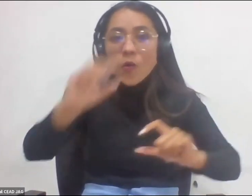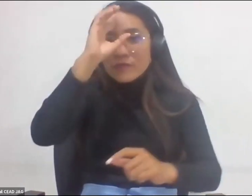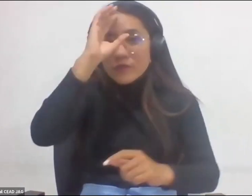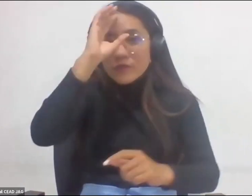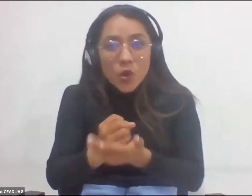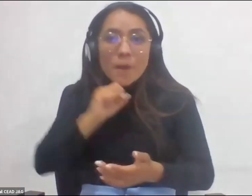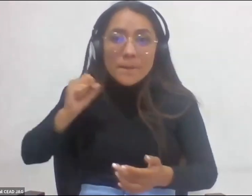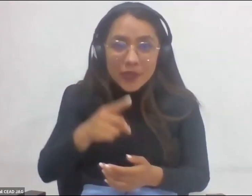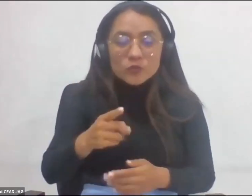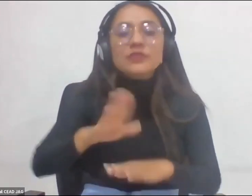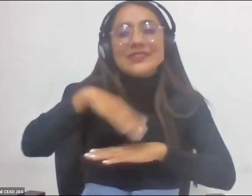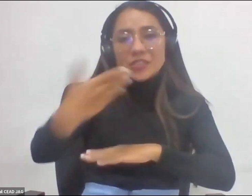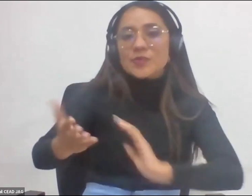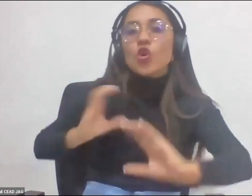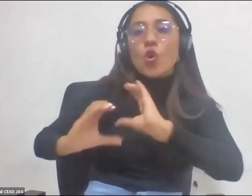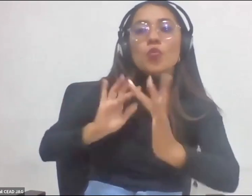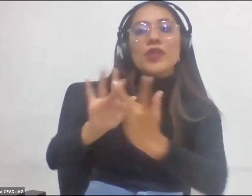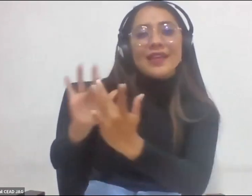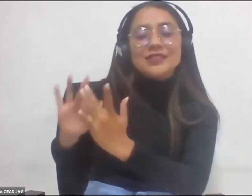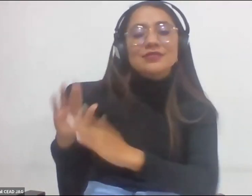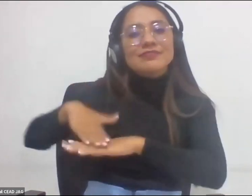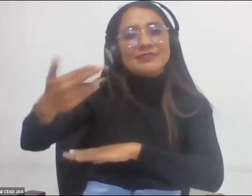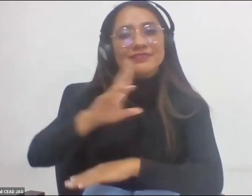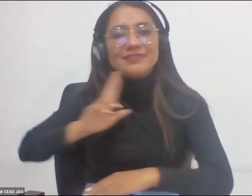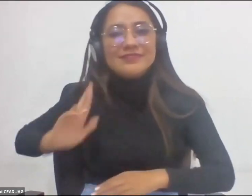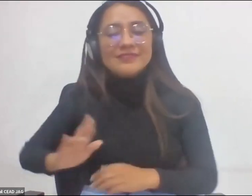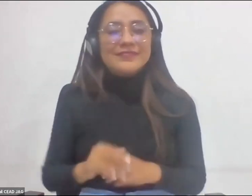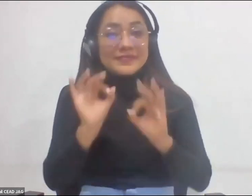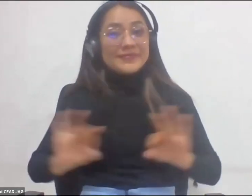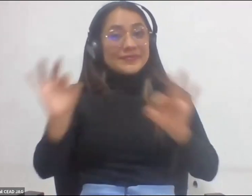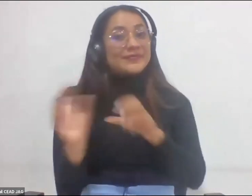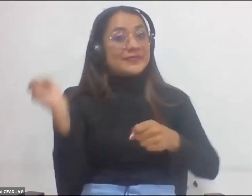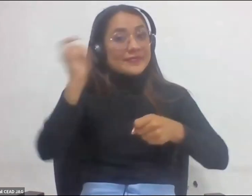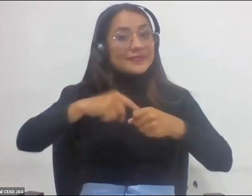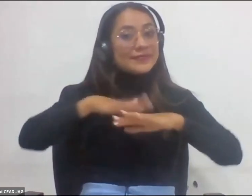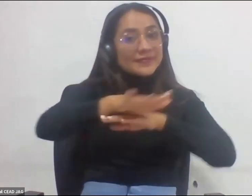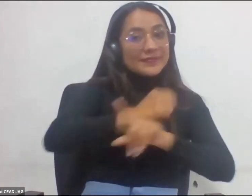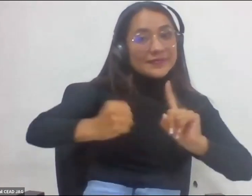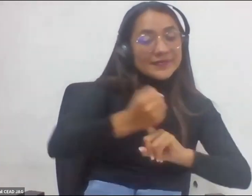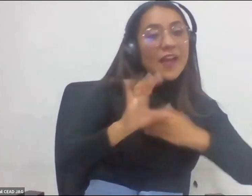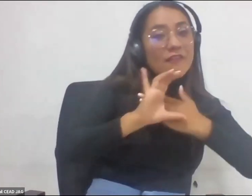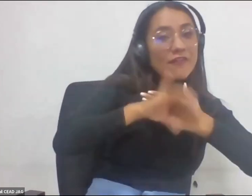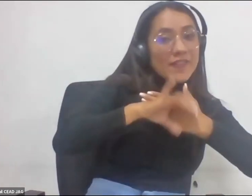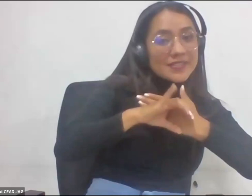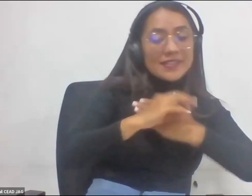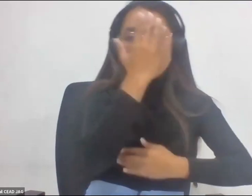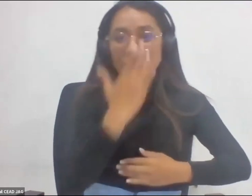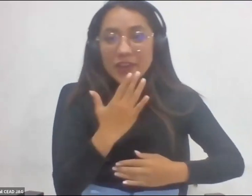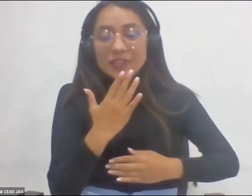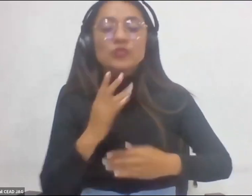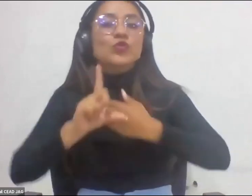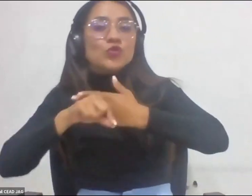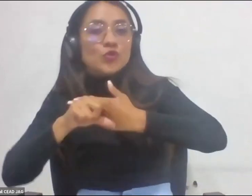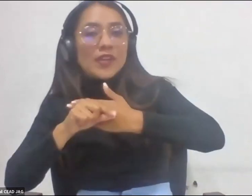comunicarnos con ustedes y dar respuesta no olviden seguirnos en nuestras redes sociales en Facebook Instagram Twitter linkedin y